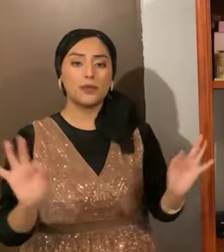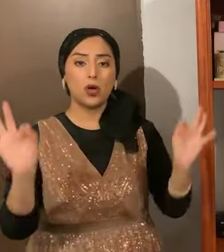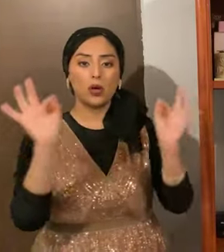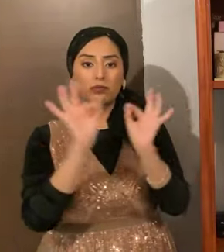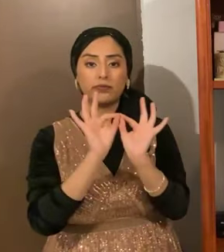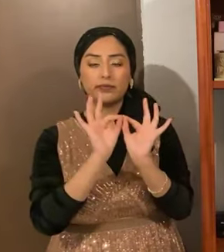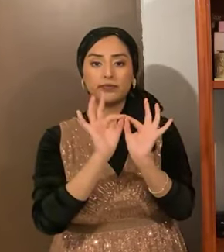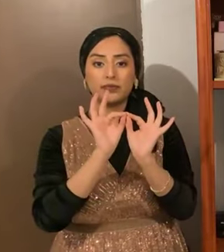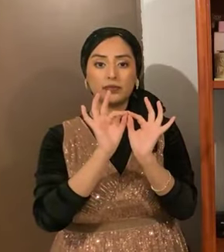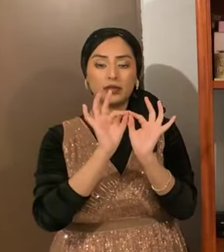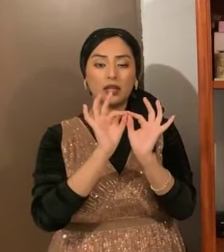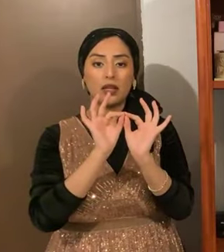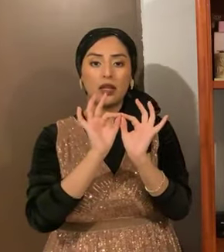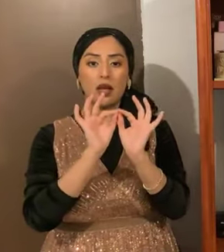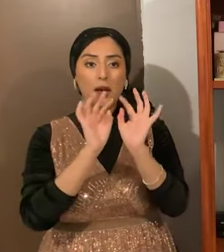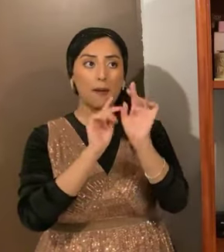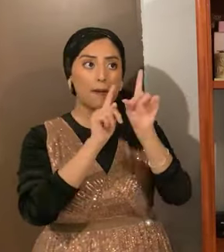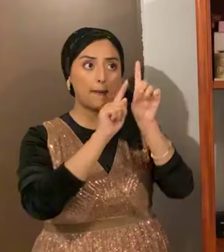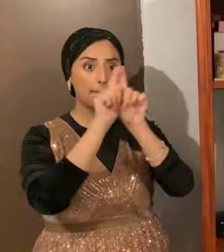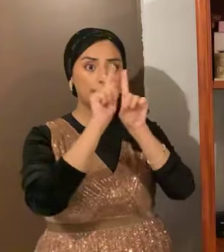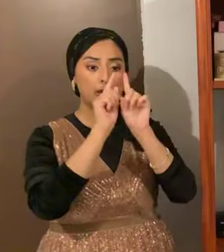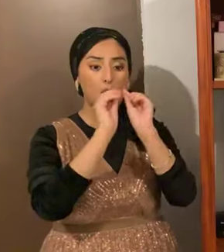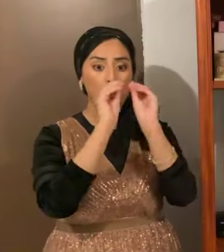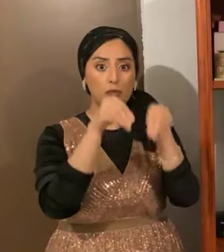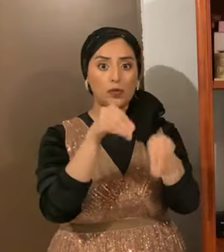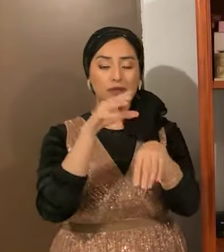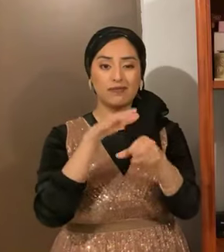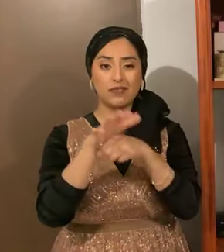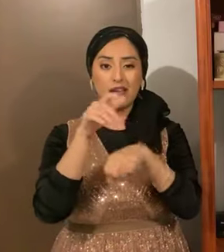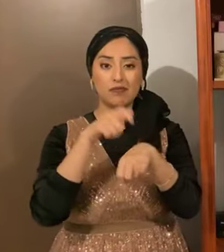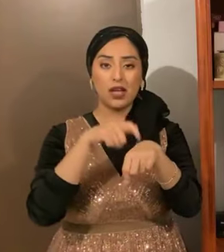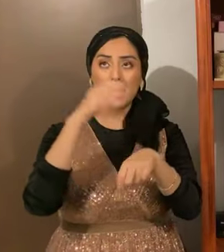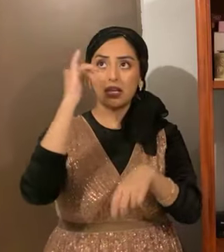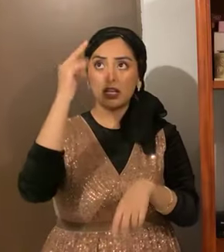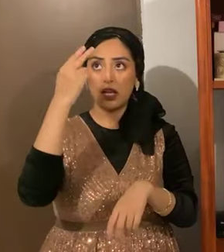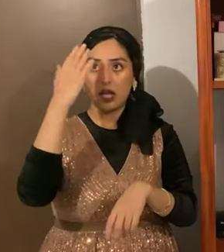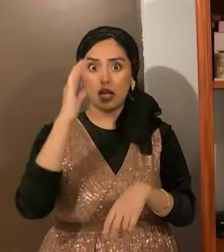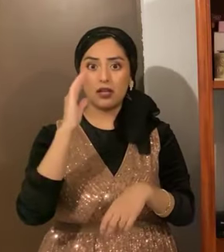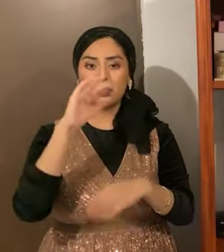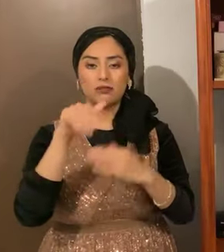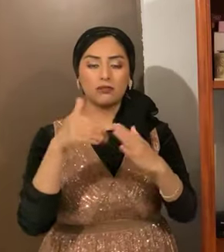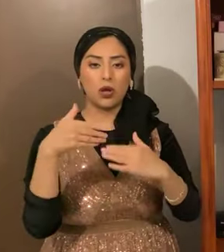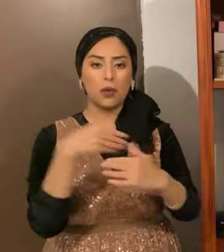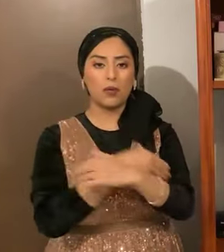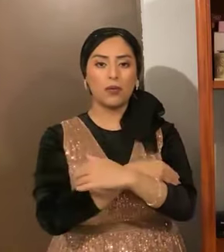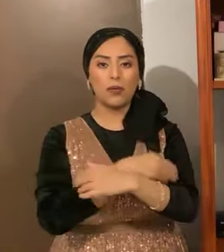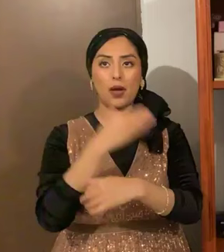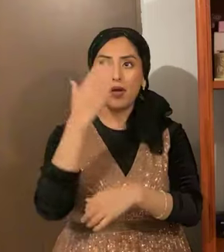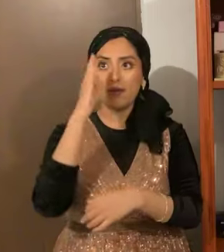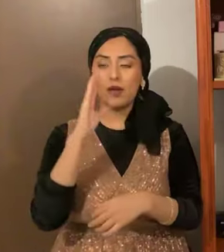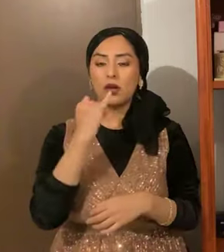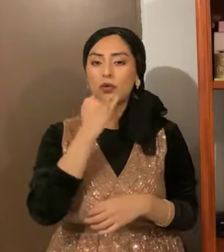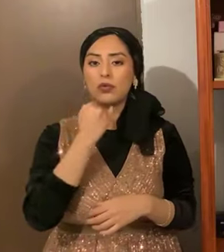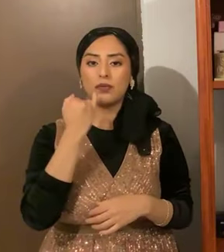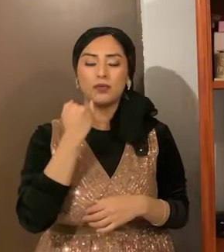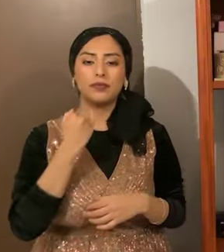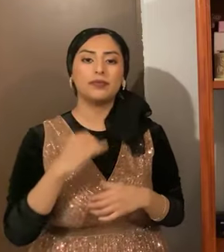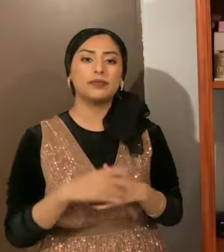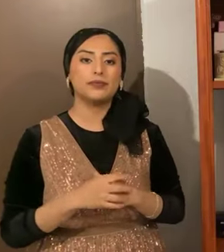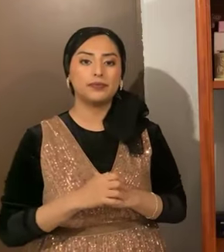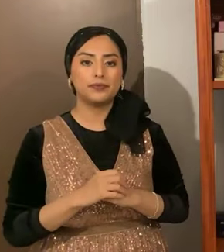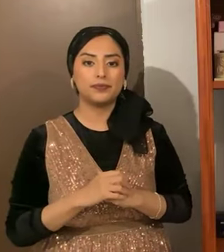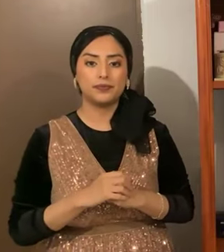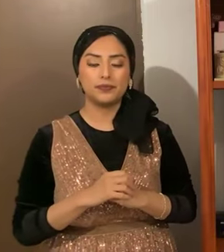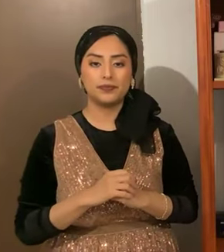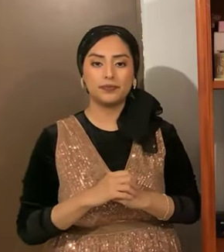las constelaciones a su tiempo es Yahweh, el Todopoderoso, el Elohim de Israel,